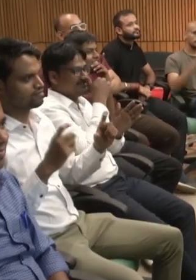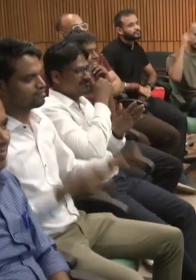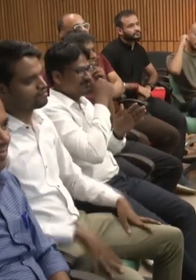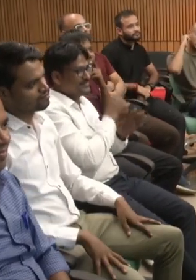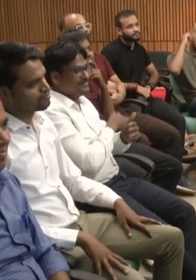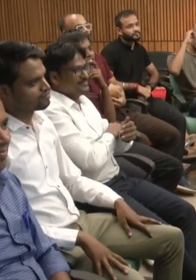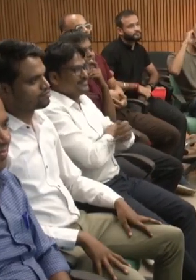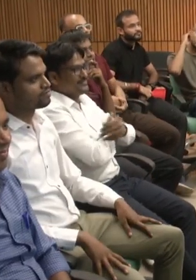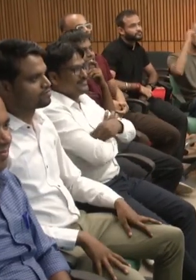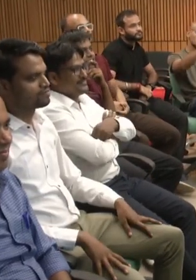एनीवन